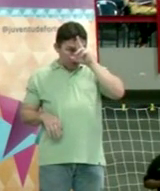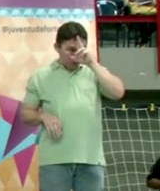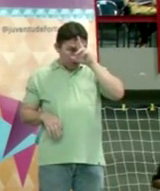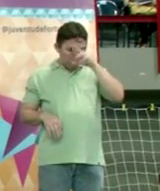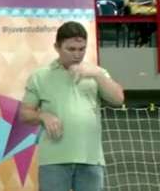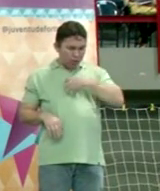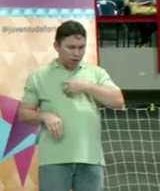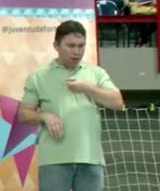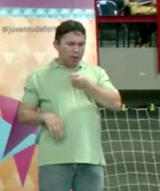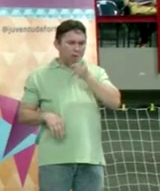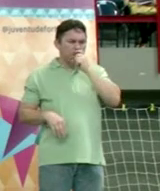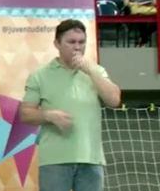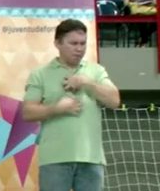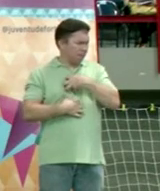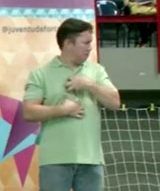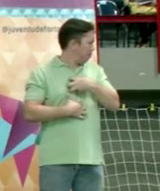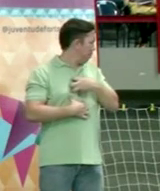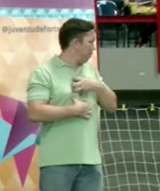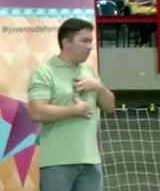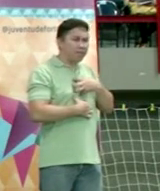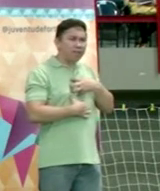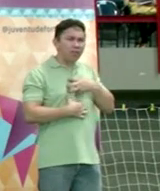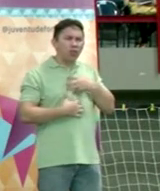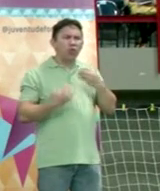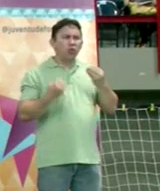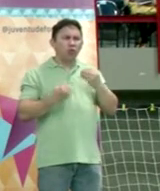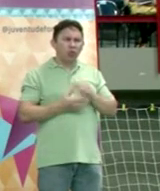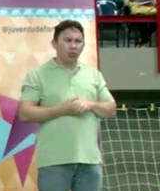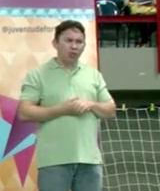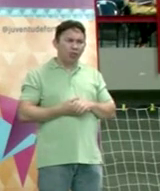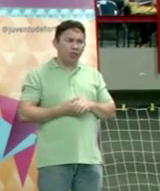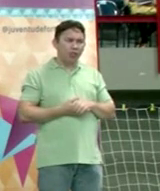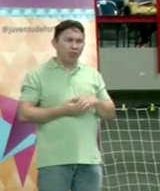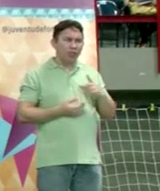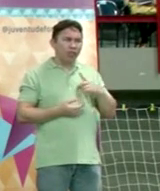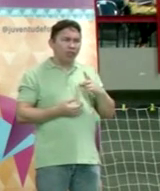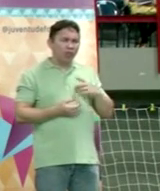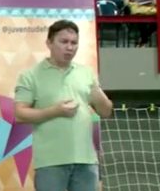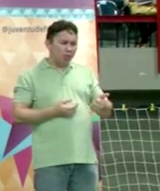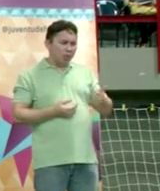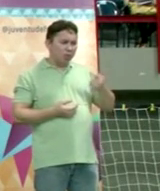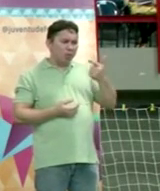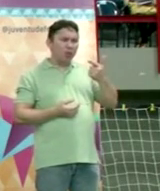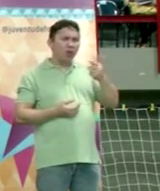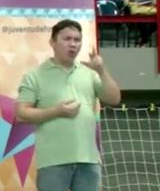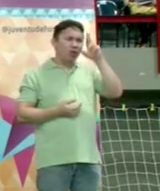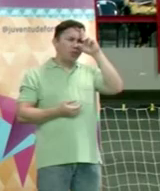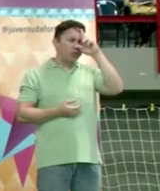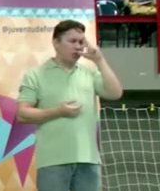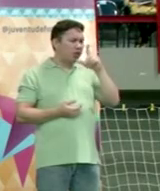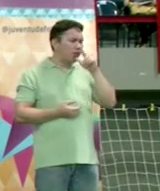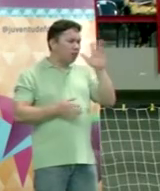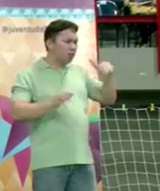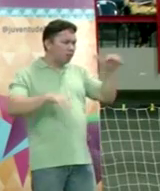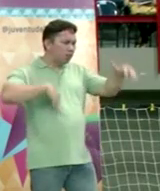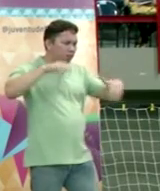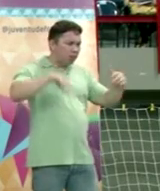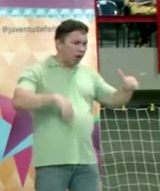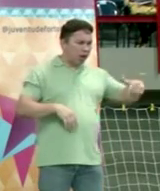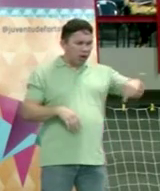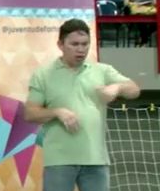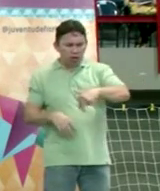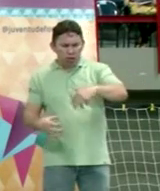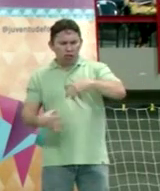mar, ele sente frio. Mas como é que o cara vai sentir frio, Tiago, se o cara está meio-dia na Praia do Futuro saindo do mar? Aí vem